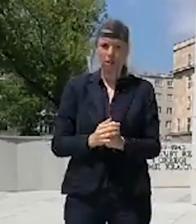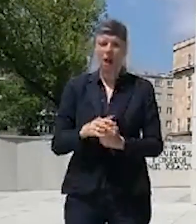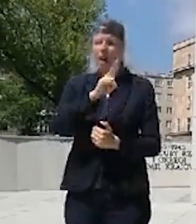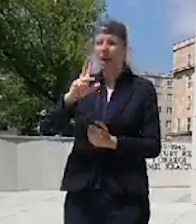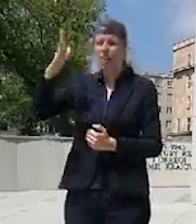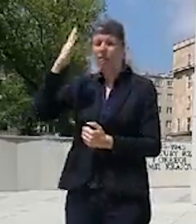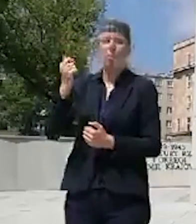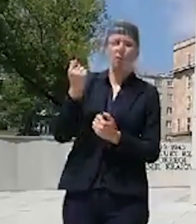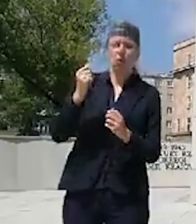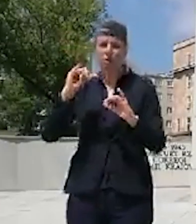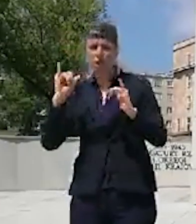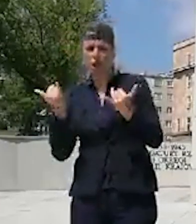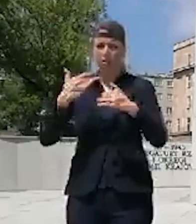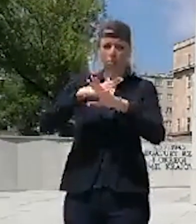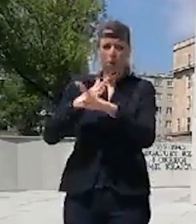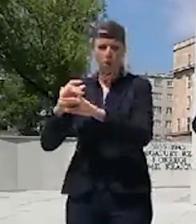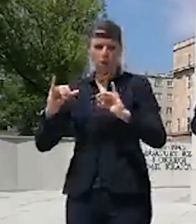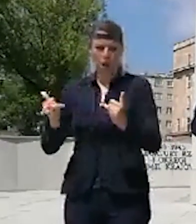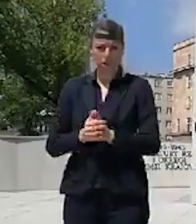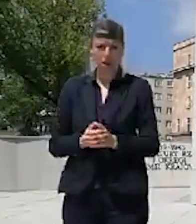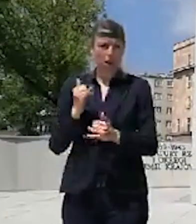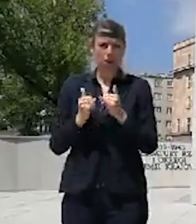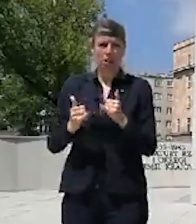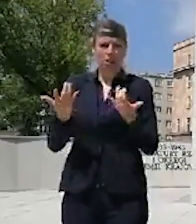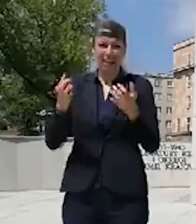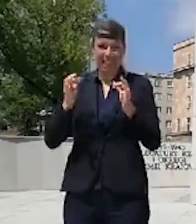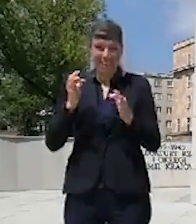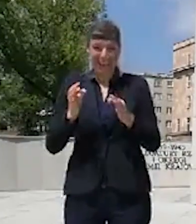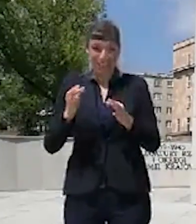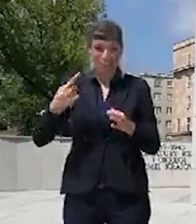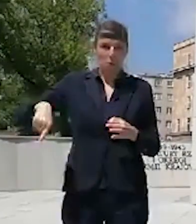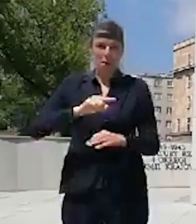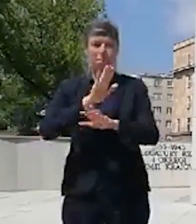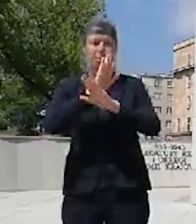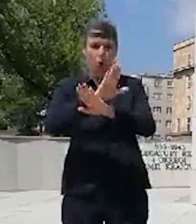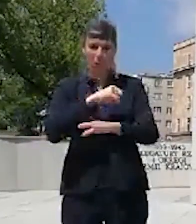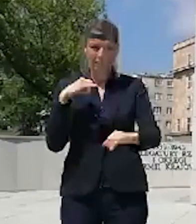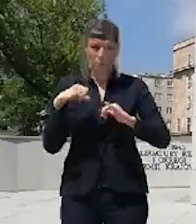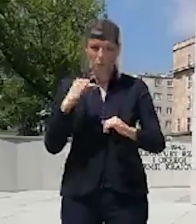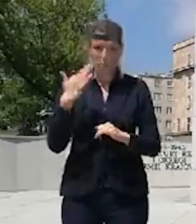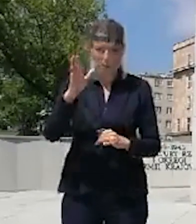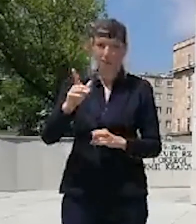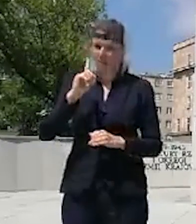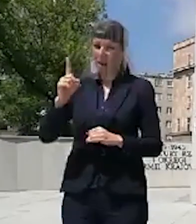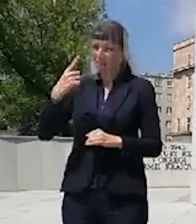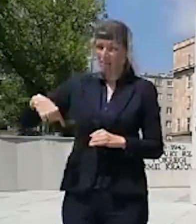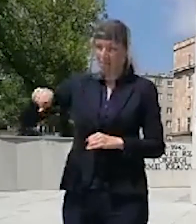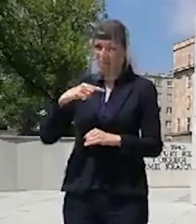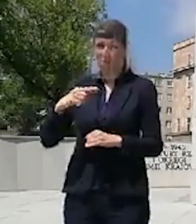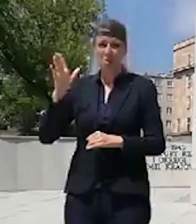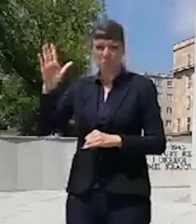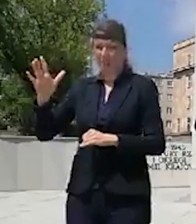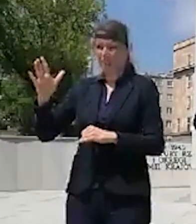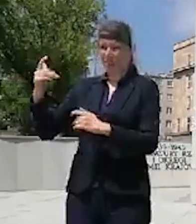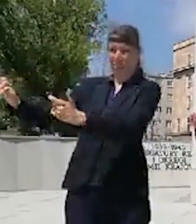przychodzi mu funkcjonować. Jeżeli dzisiaj nie weźmiemy w obronę samorządów, to my sami dostaniemy na koniec dnia po głowie. To tak jak